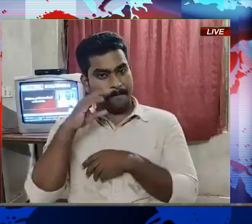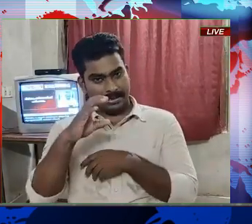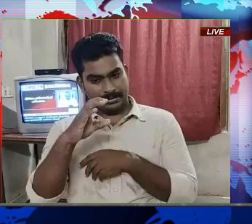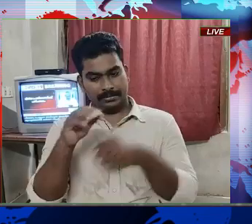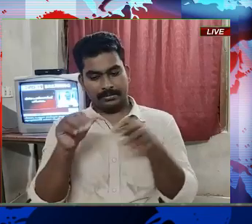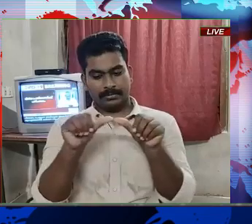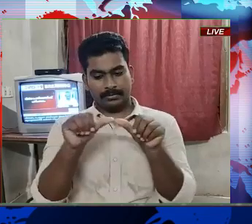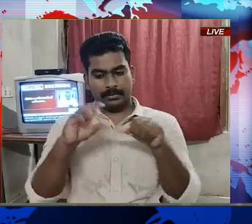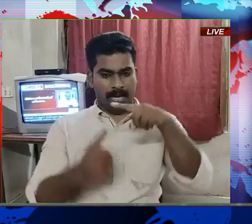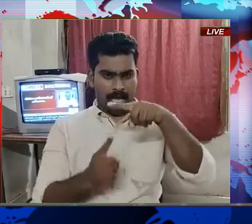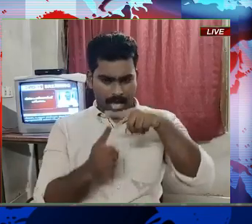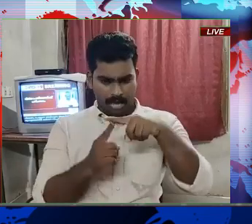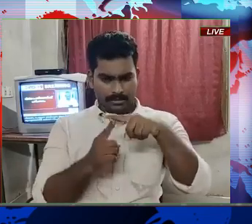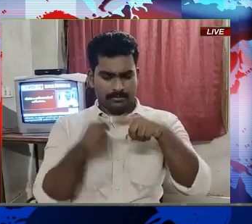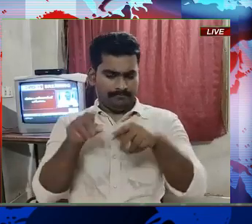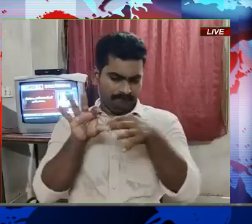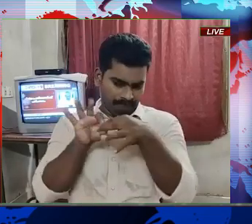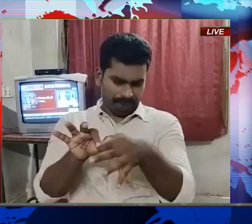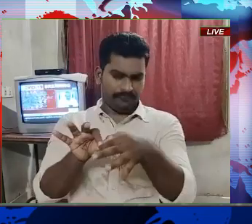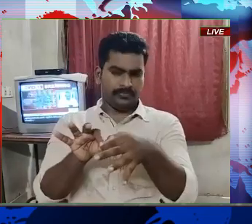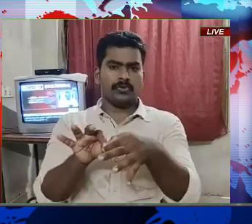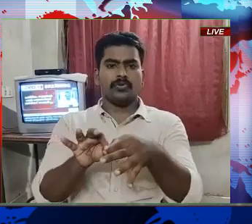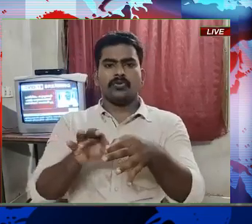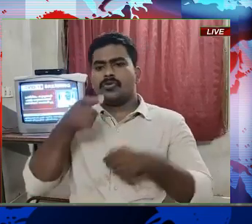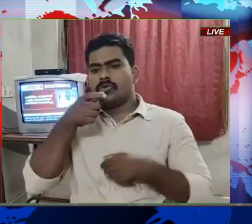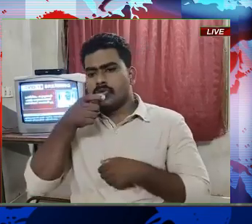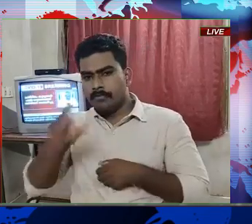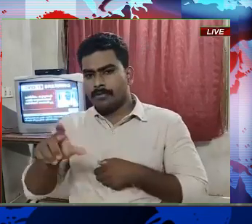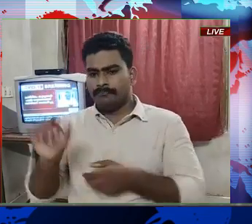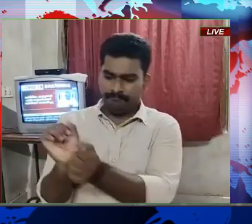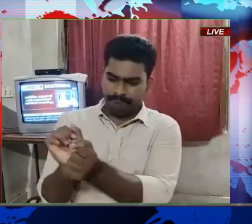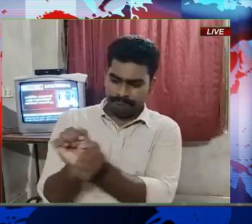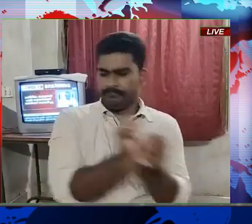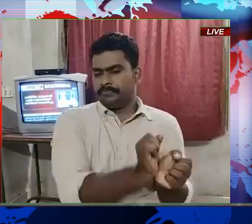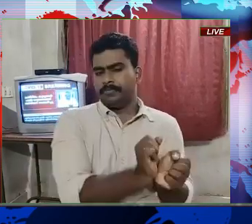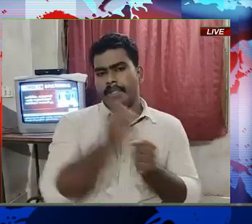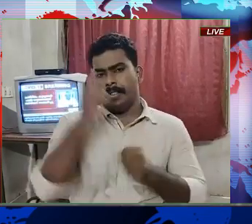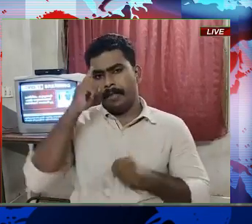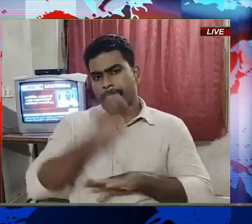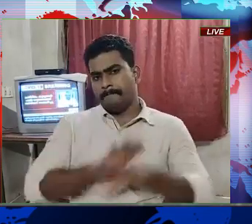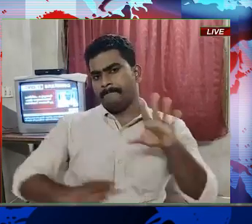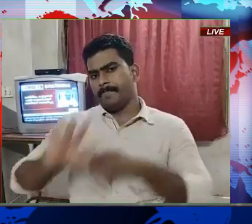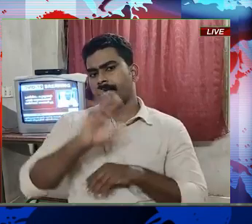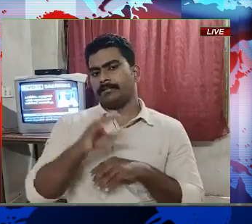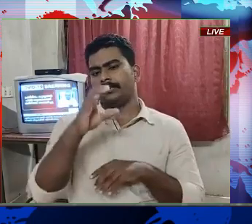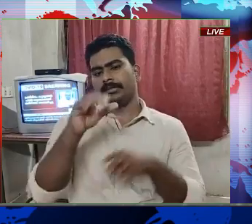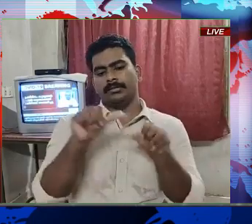ശാരീരിക അകലം പൊതുവെ പാലിക്കാൻ കഴിഞ്ഞുവെന്ന് പറയുന്നുണ്ട്.